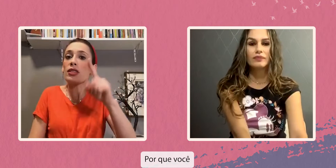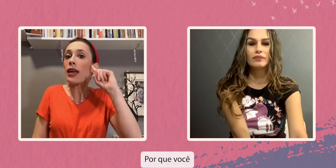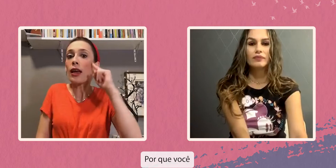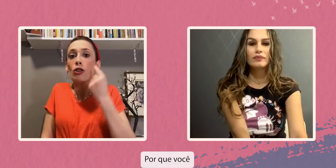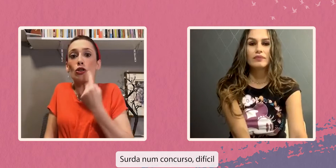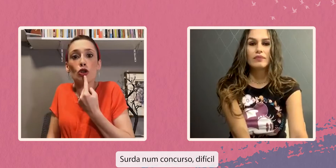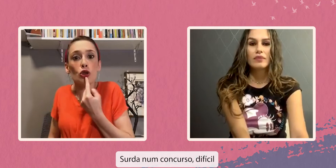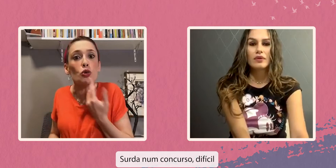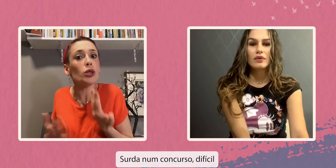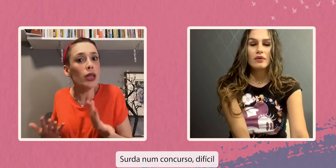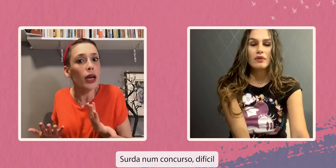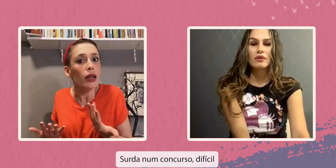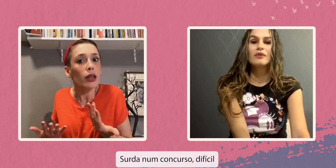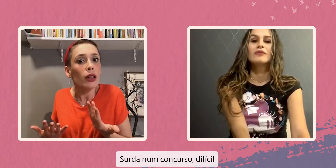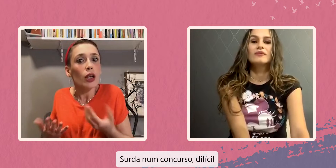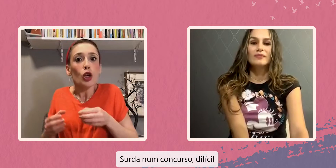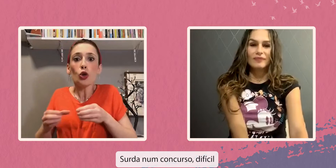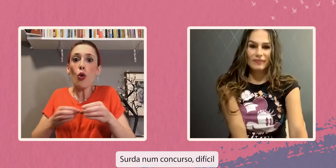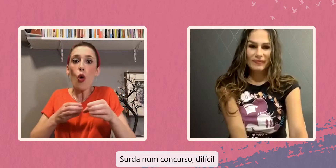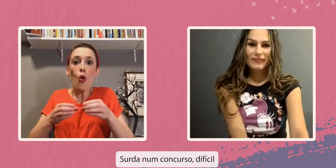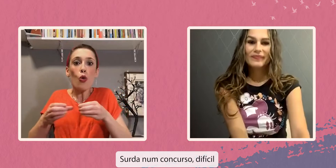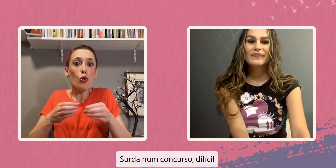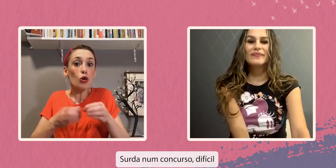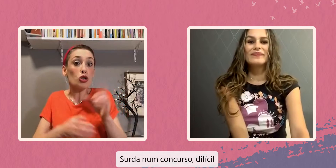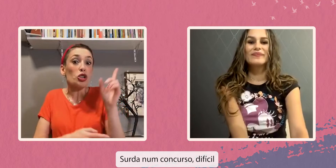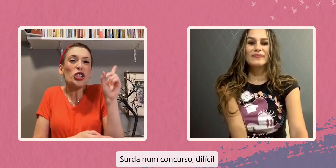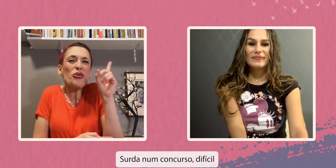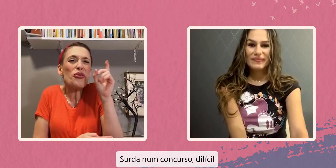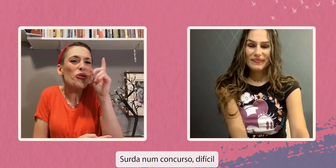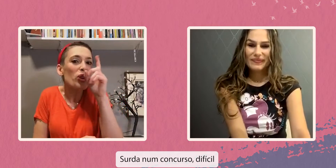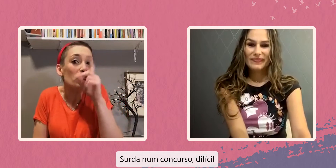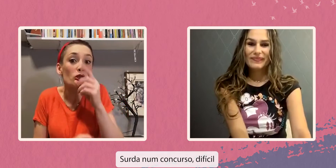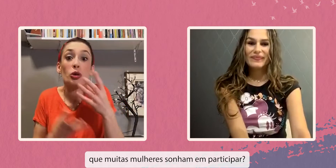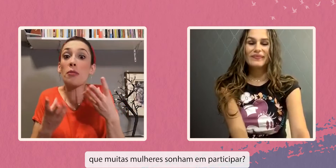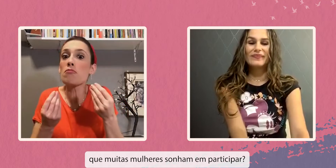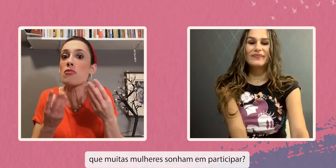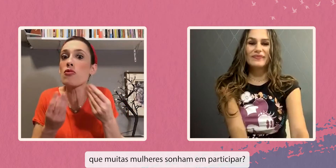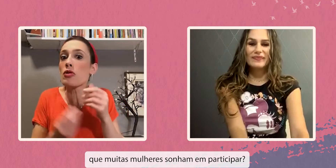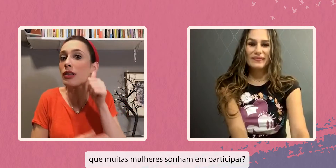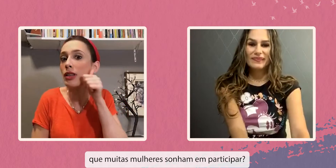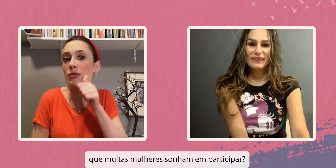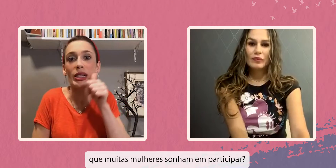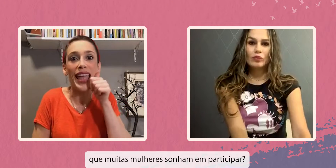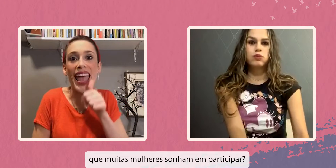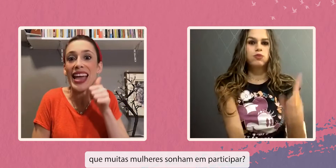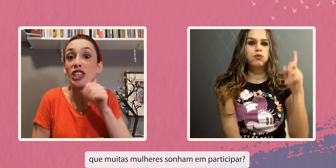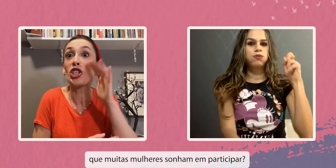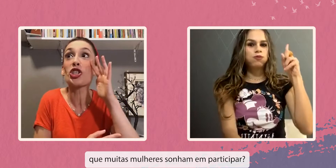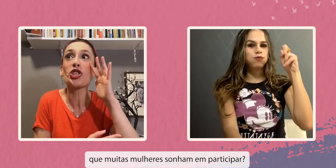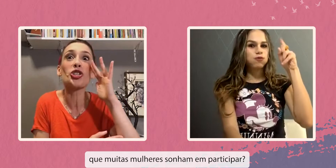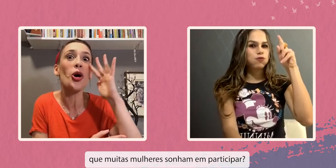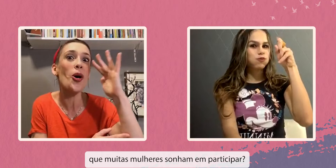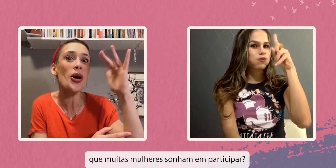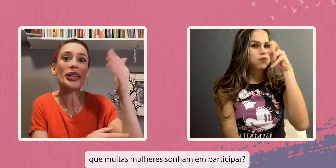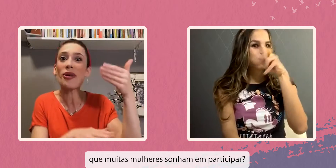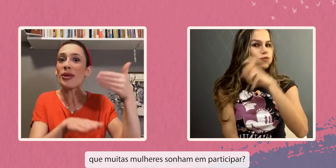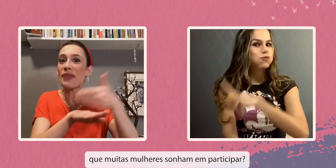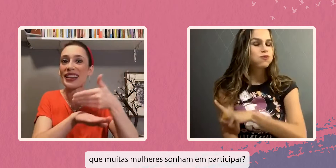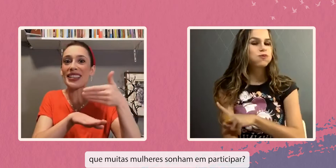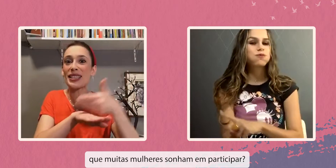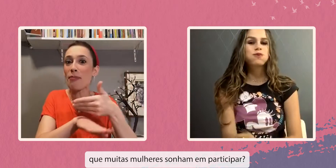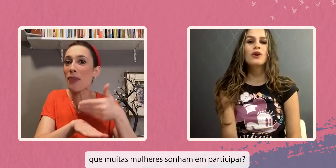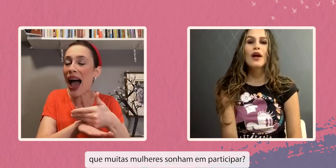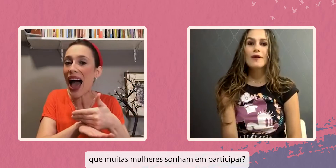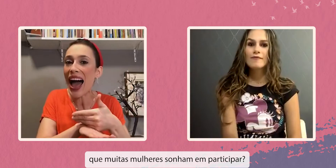porque você surda, num concurso difícil que muitas mulheres sonham